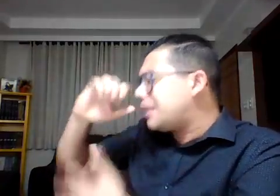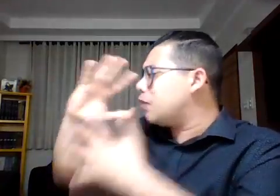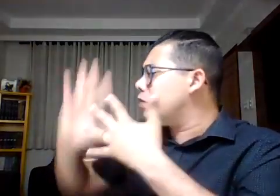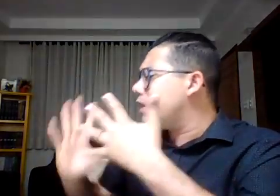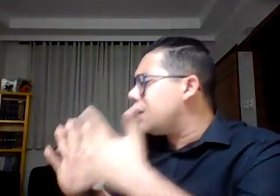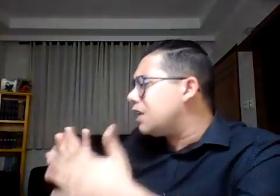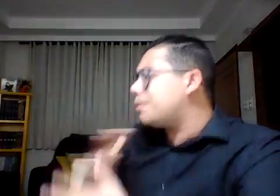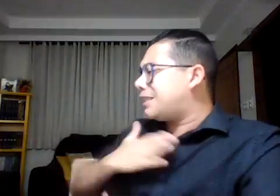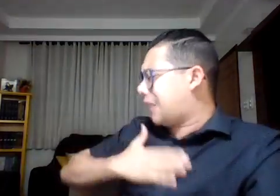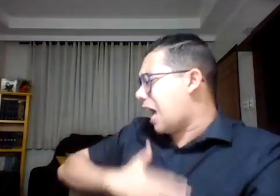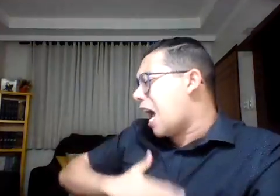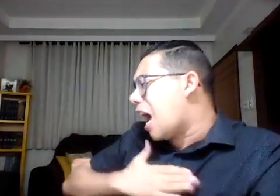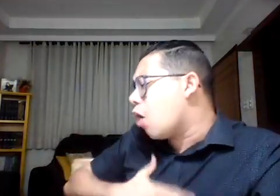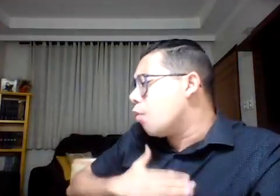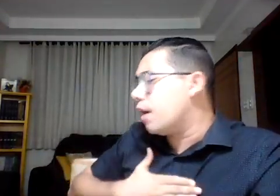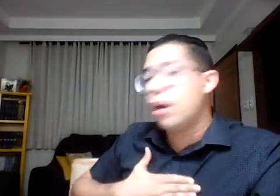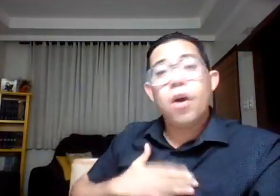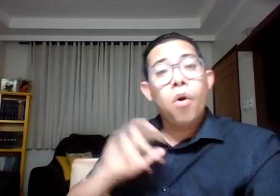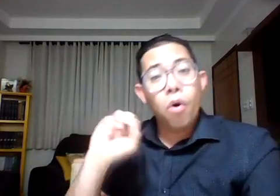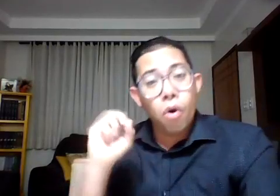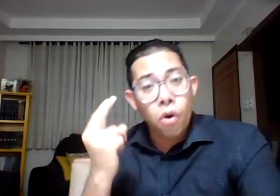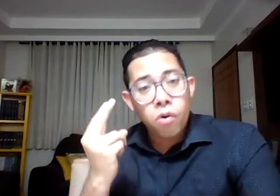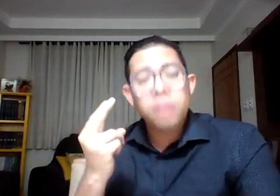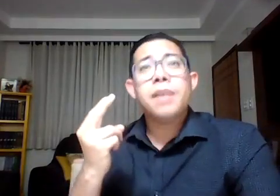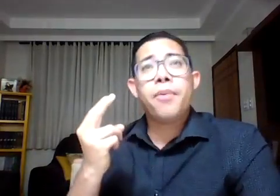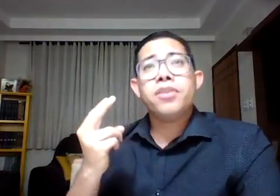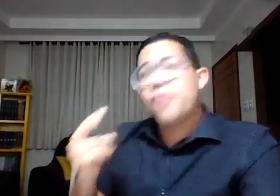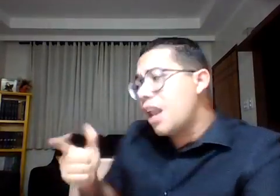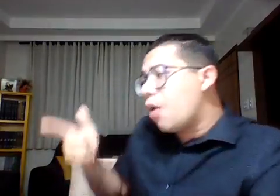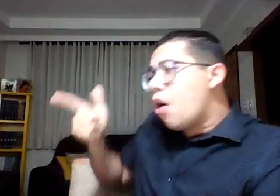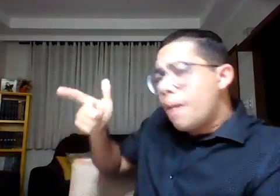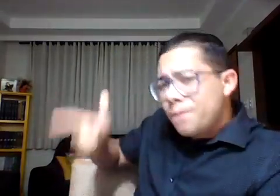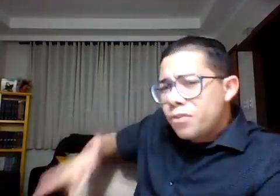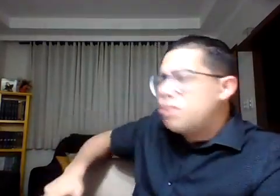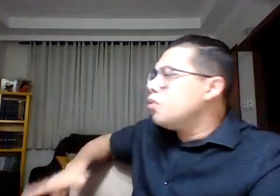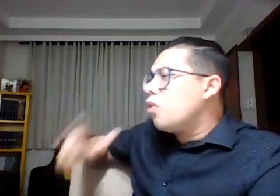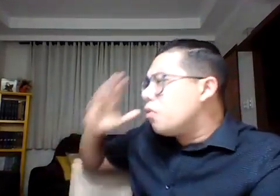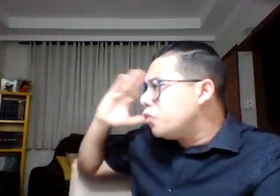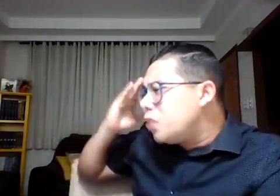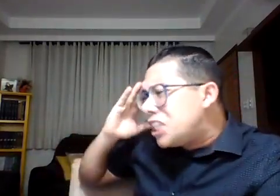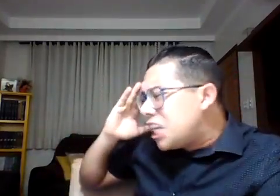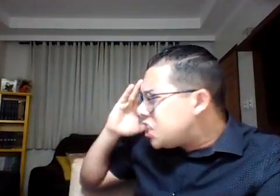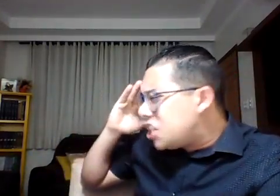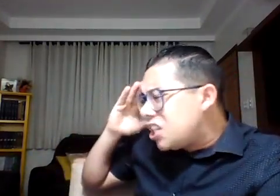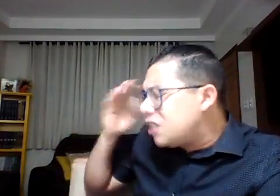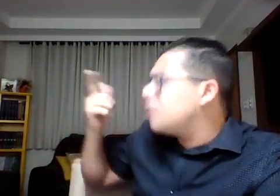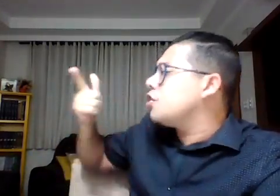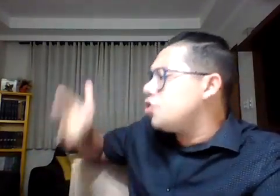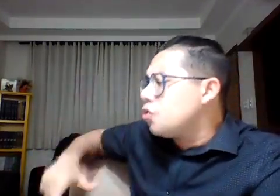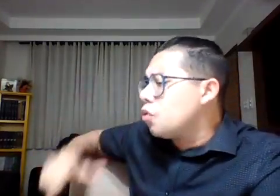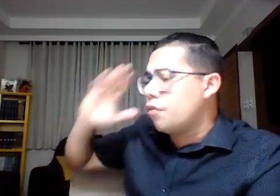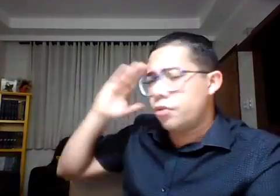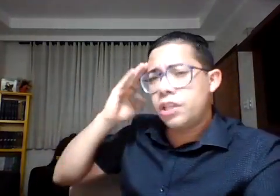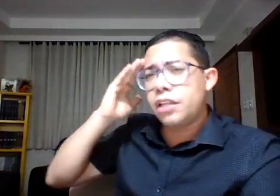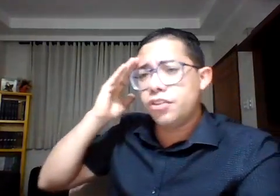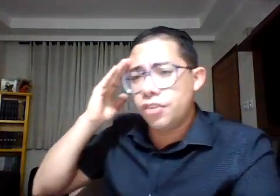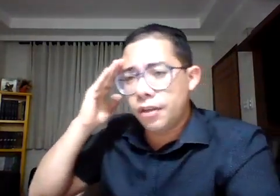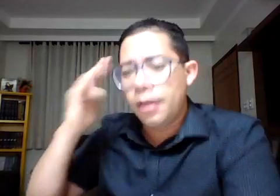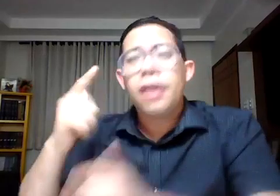aprendendo Libras, calma. Ou você pode falar, de novo, não entendi. De novo, não entendi. Não